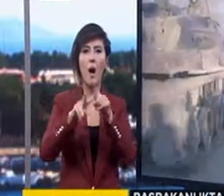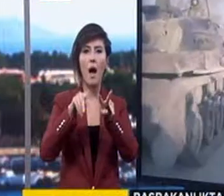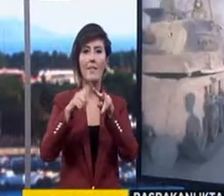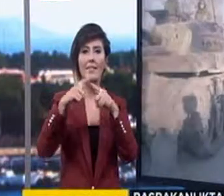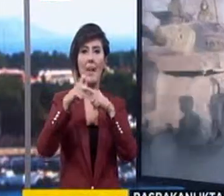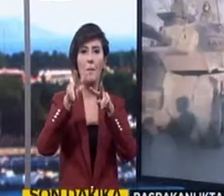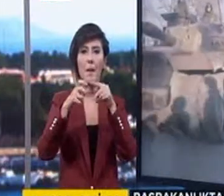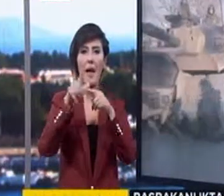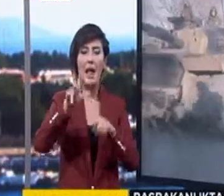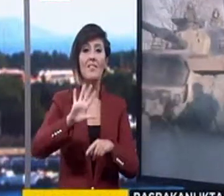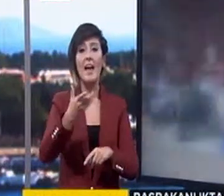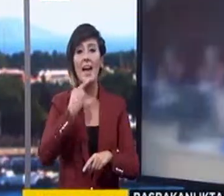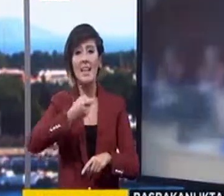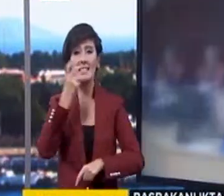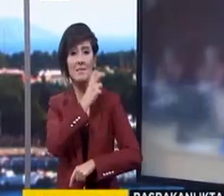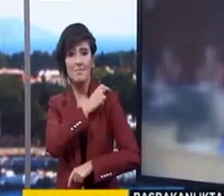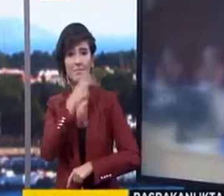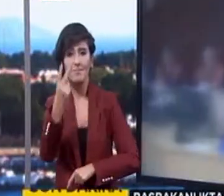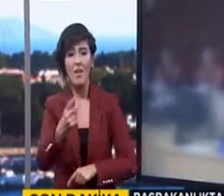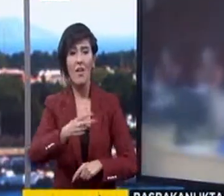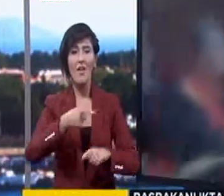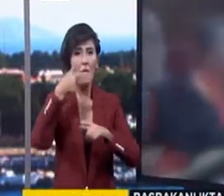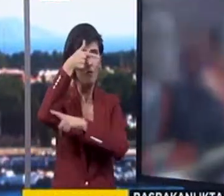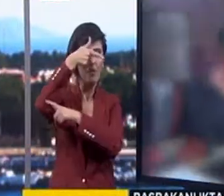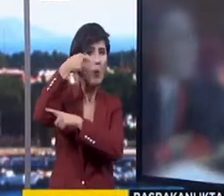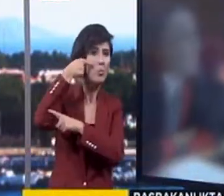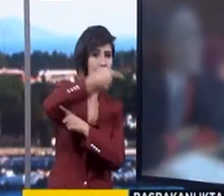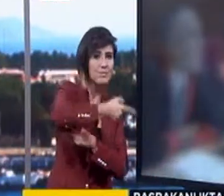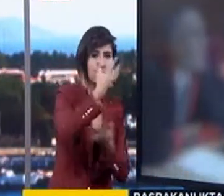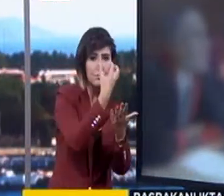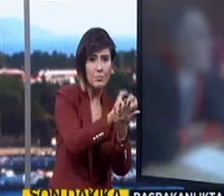Tümgeneral Sedat Arıtürk ise video konferans sistemiyle İstanbul'dan savunma yaptı.